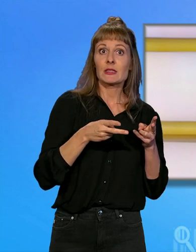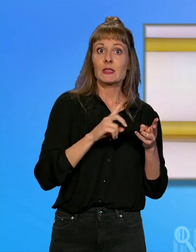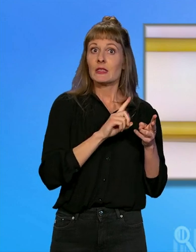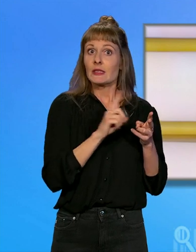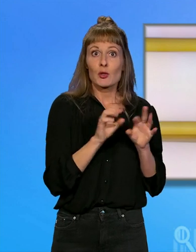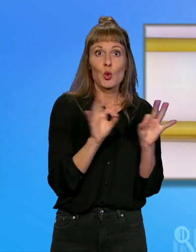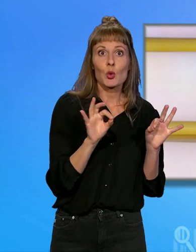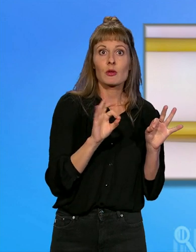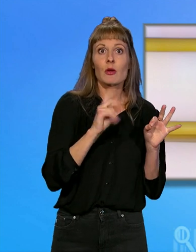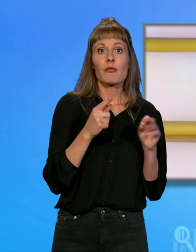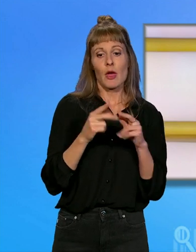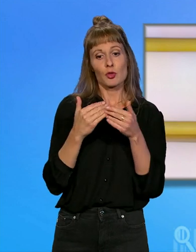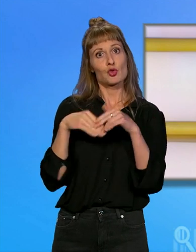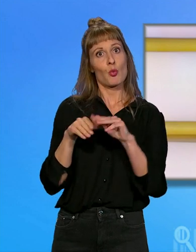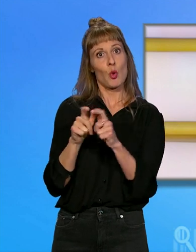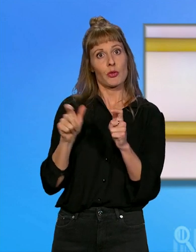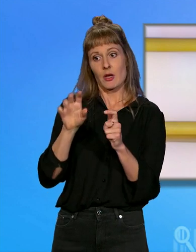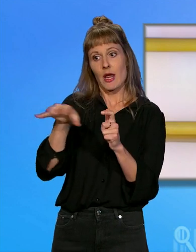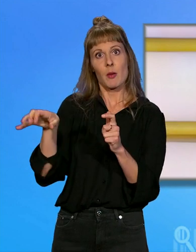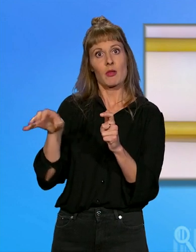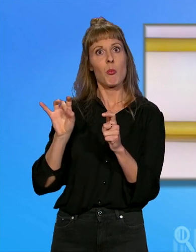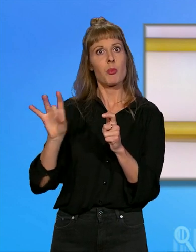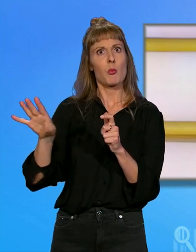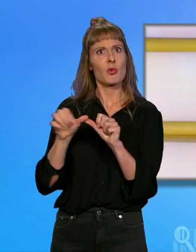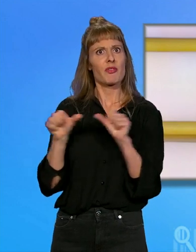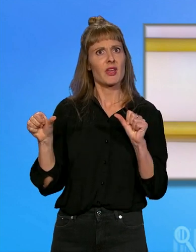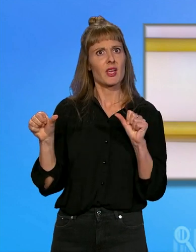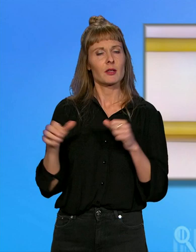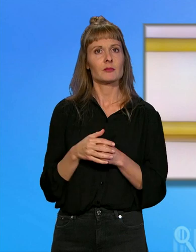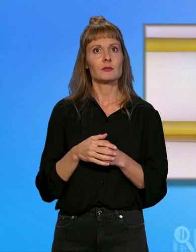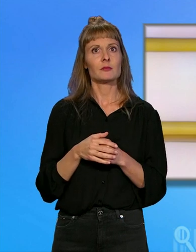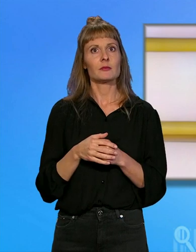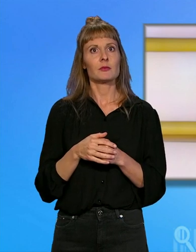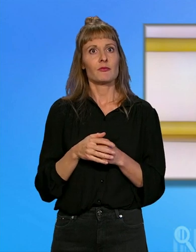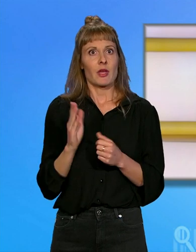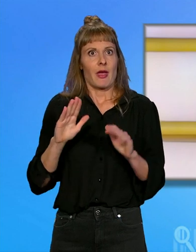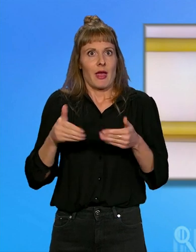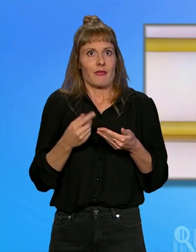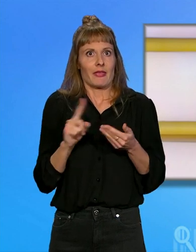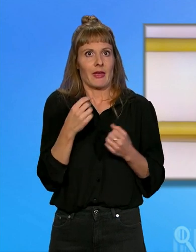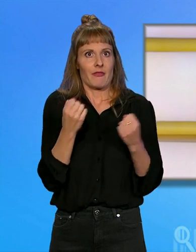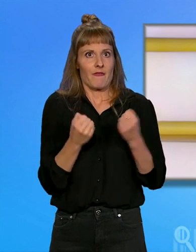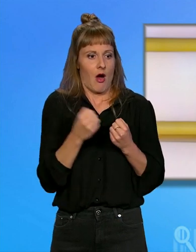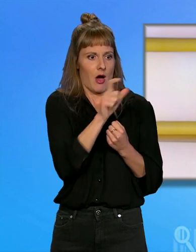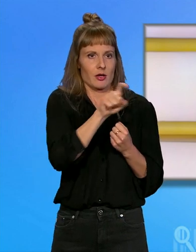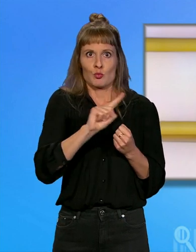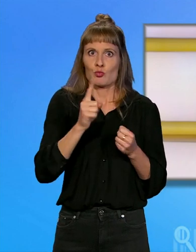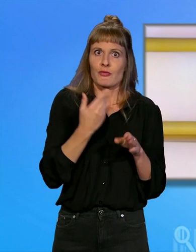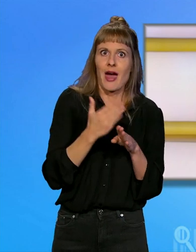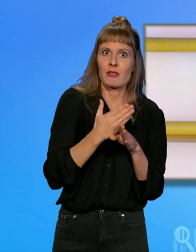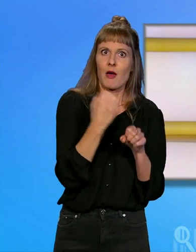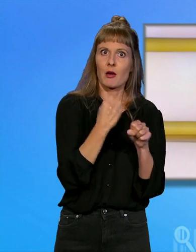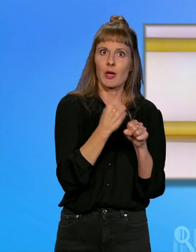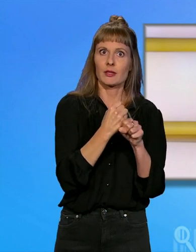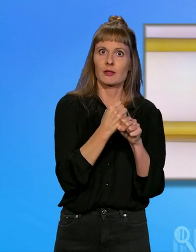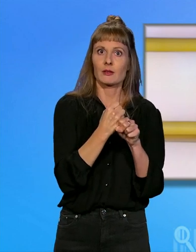hilft ja den Arbeitern, das hilft ja den Fahrern dann nicht? Nein, selbstverständlich gucken wir auch, dass die Fahrer dann... Wir werden ja die Touren weiterfahren. Es ist ja nicht so, dass wir dann